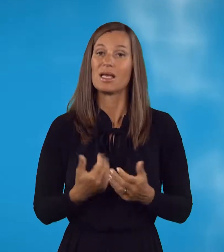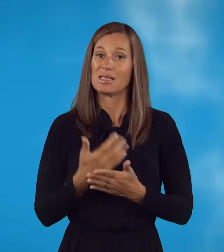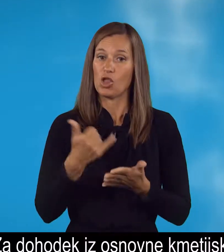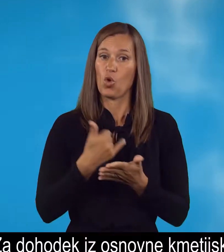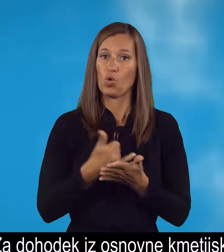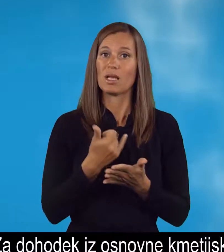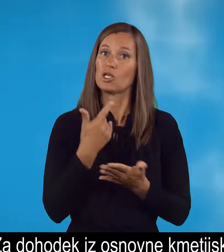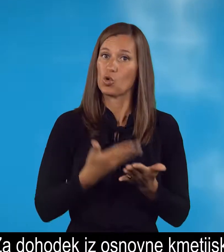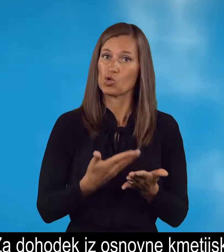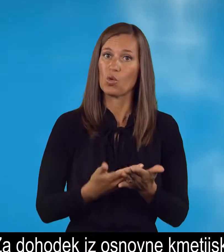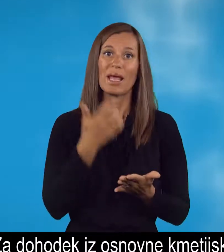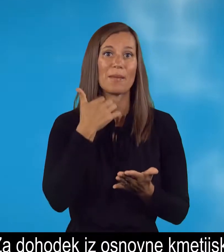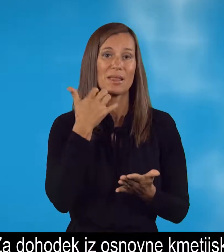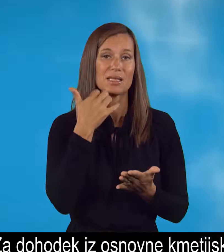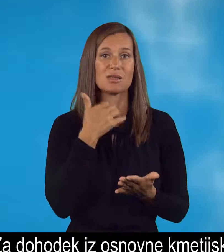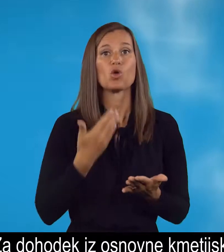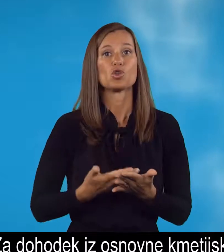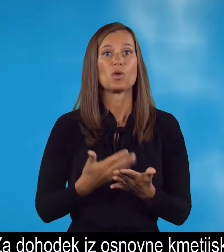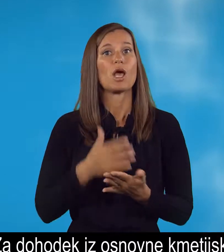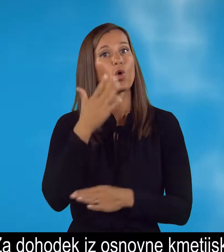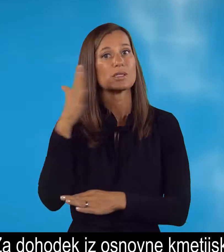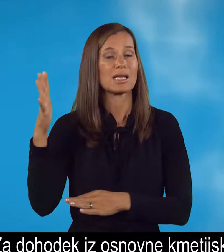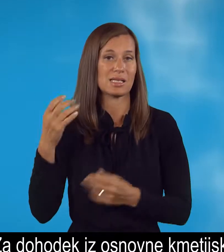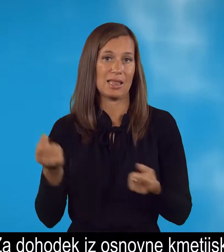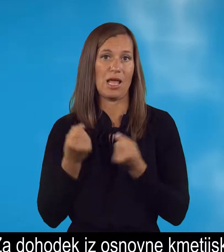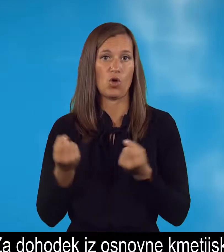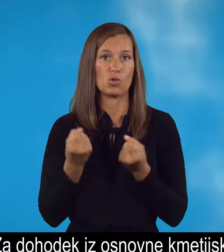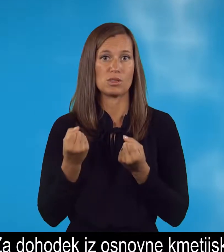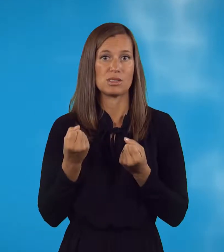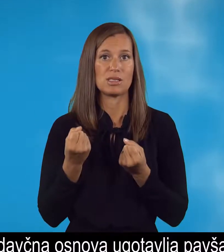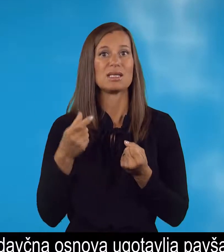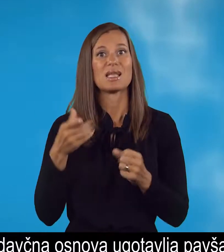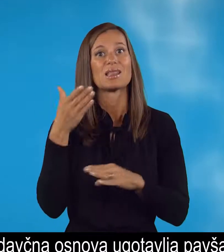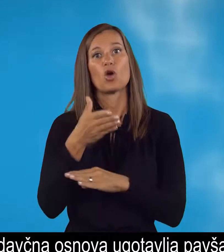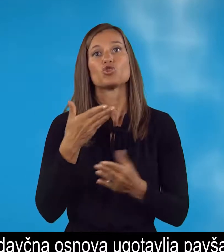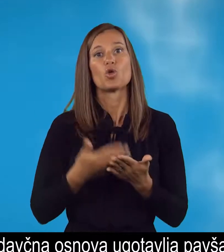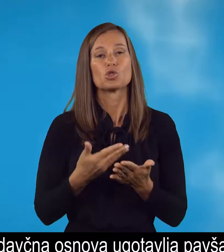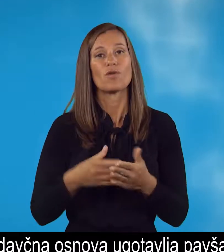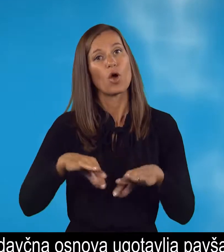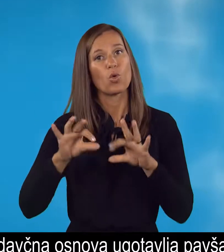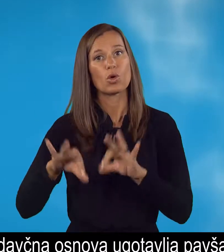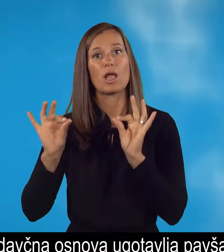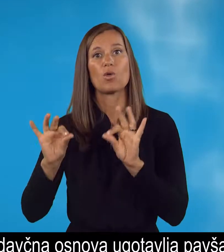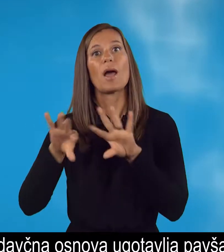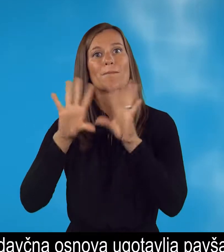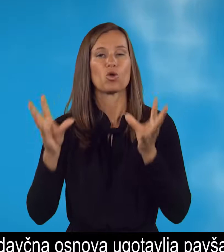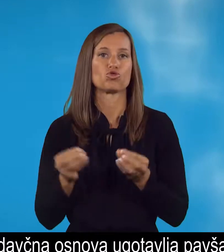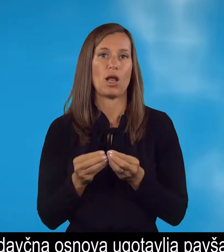Za dohodek iz osnovne kmetijske in osnovne gozdarske dejavnosti se davčna osnova ugotavlja pavšalno